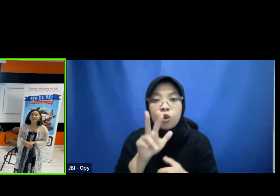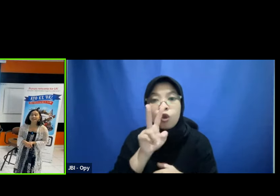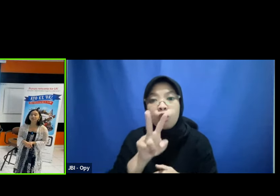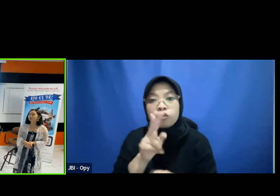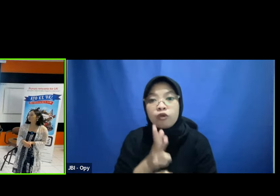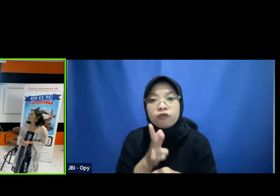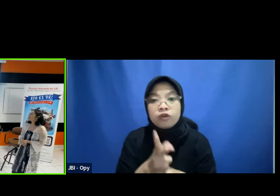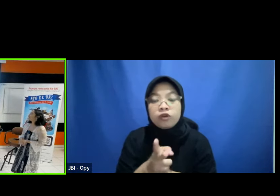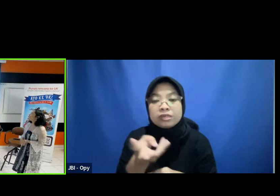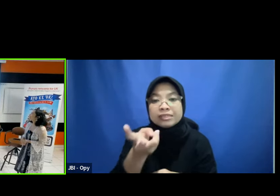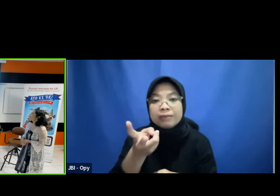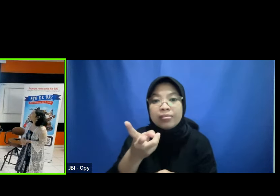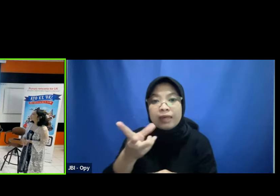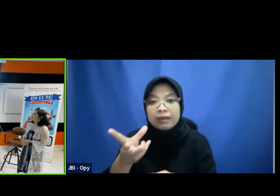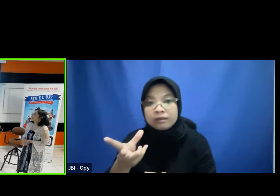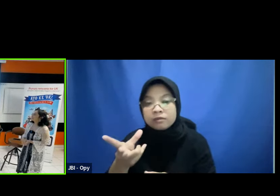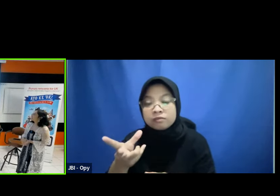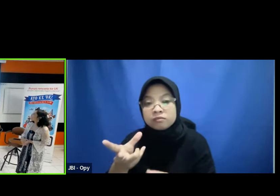video sedikit